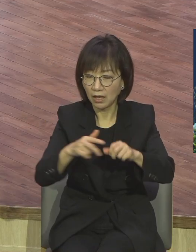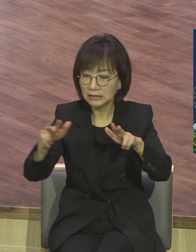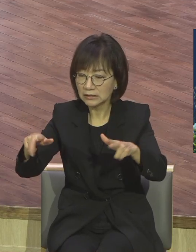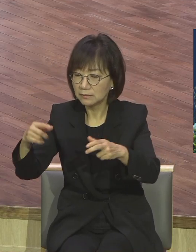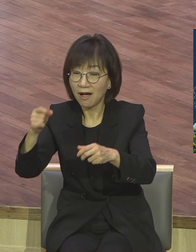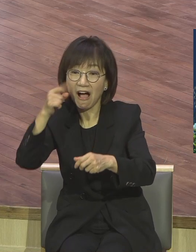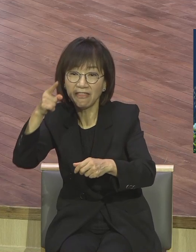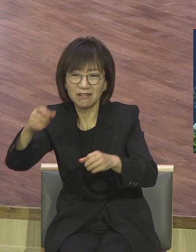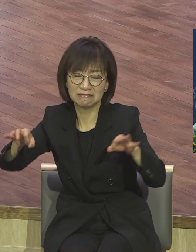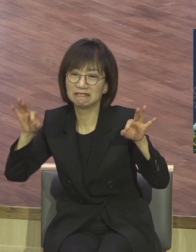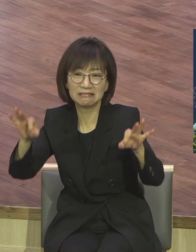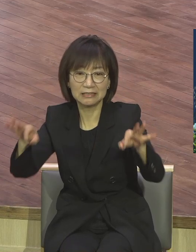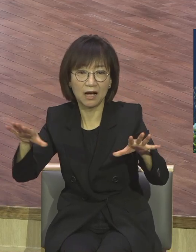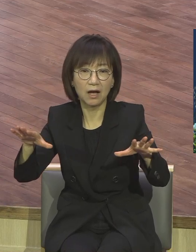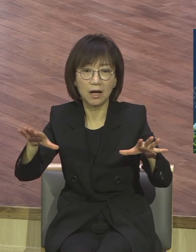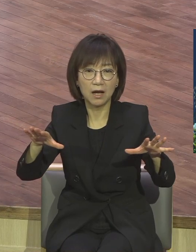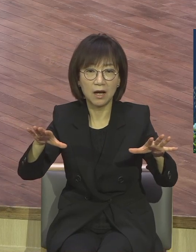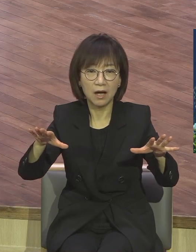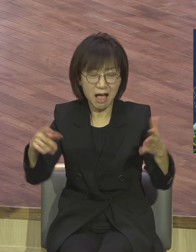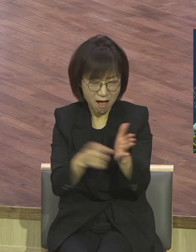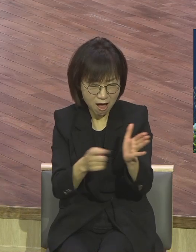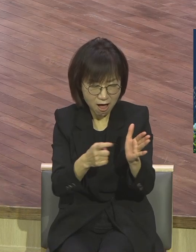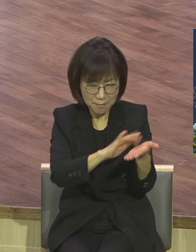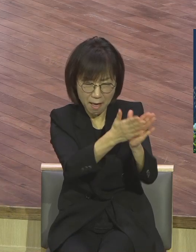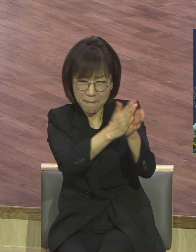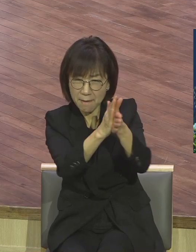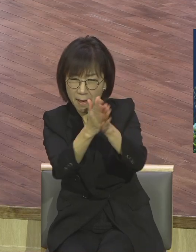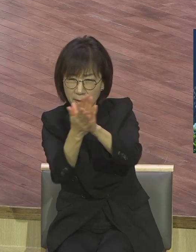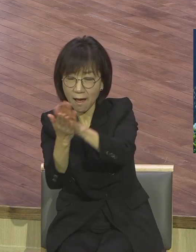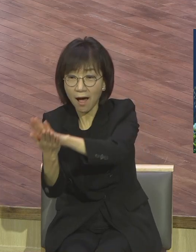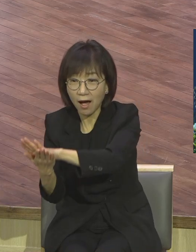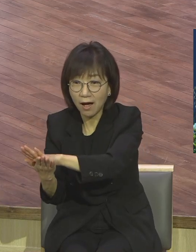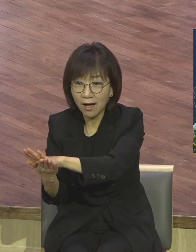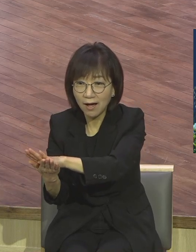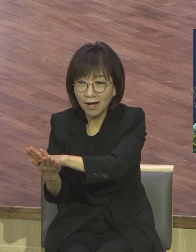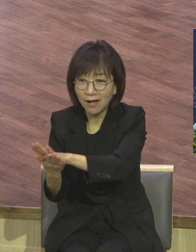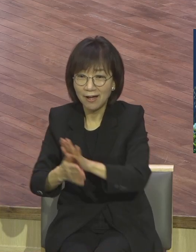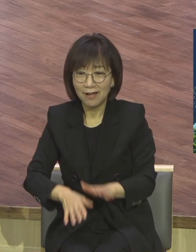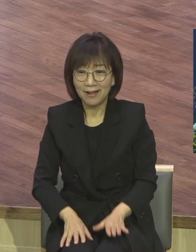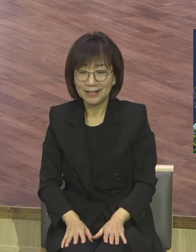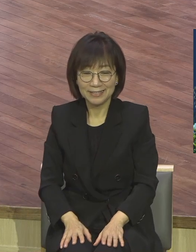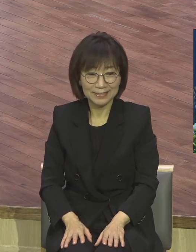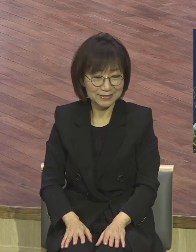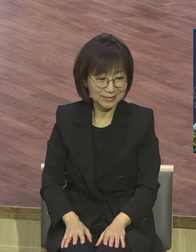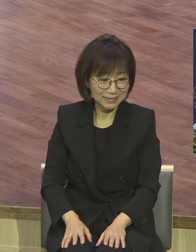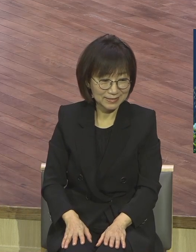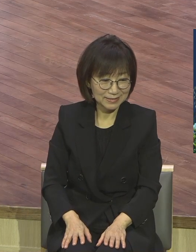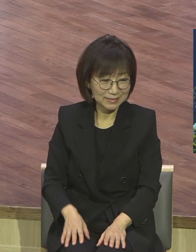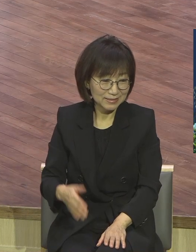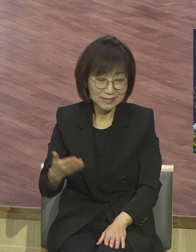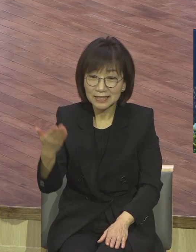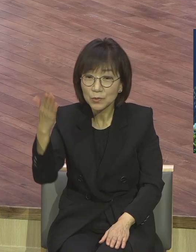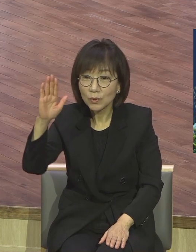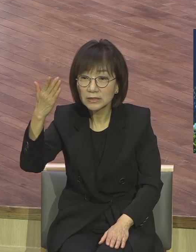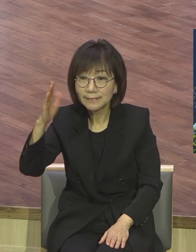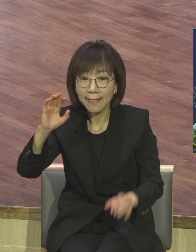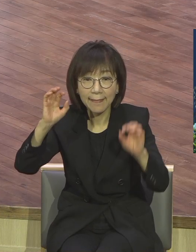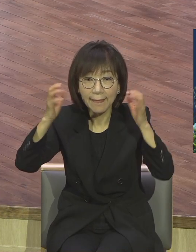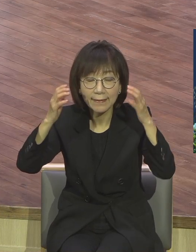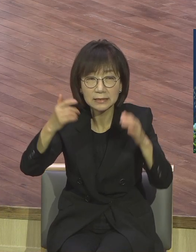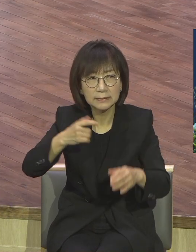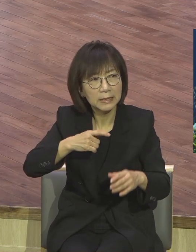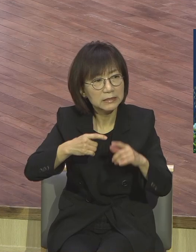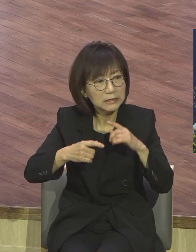하루. 그 옛날에 하루가 지금 한 시간이요. 이 세대가 말이요. 이 애들 10대